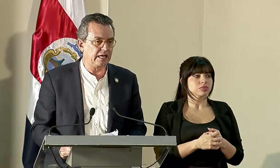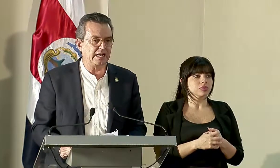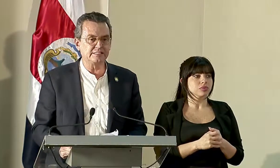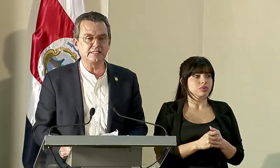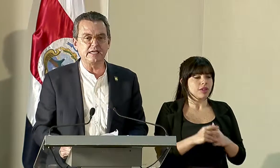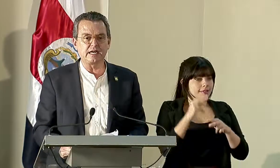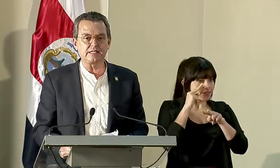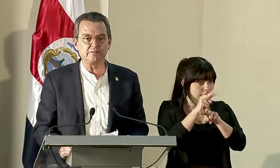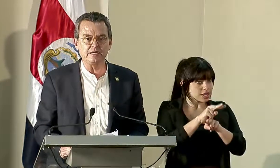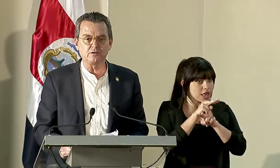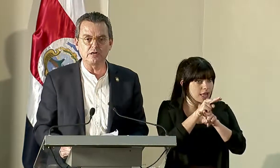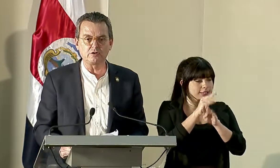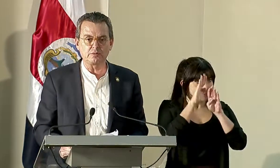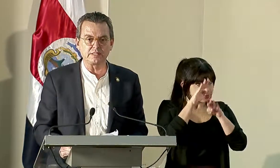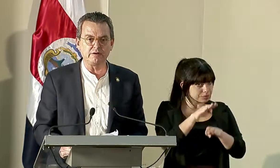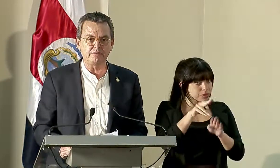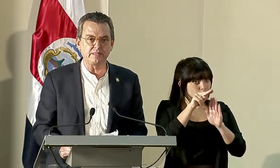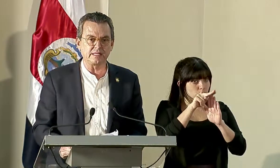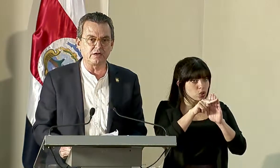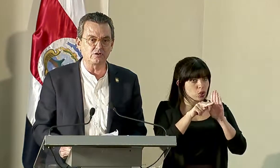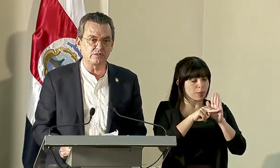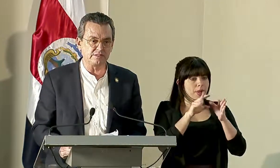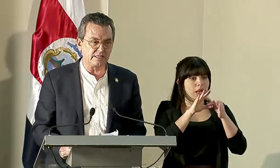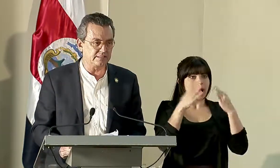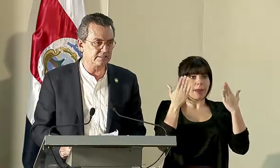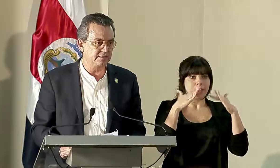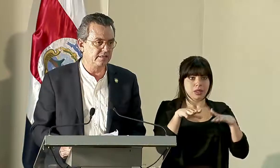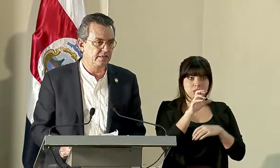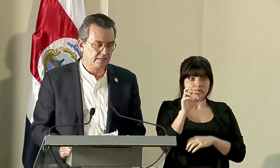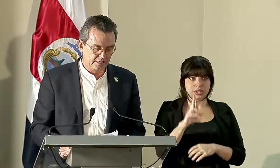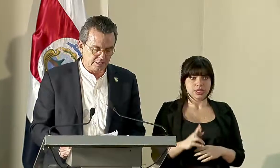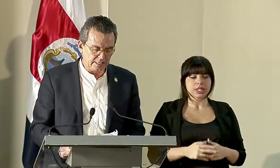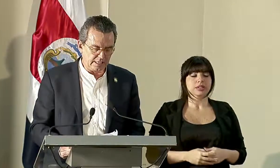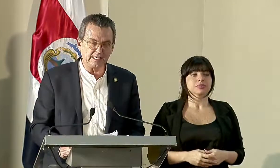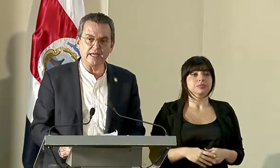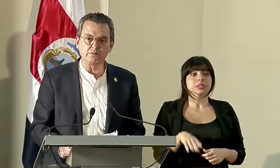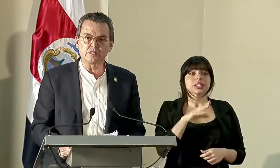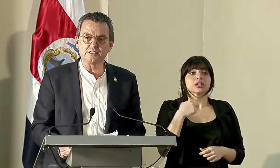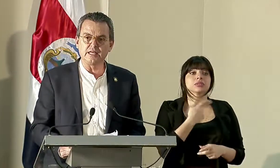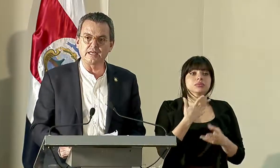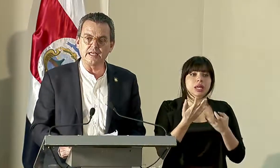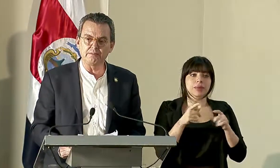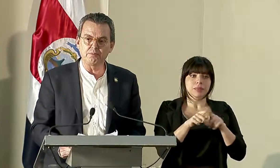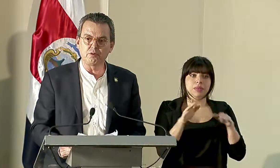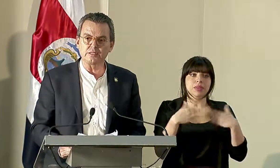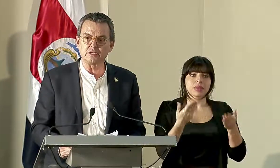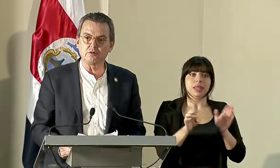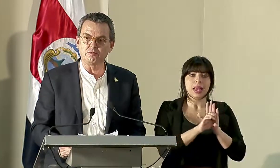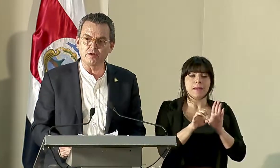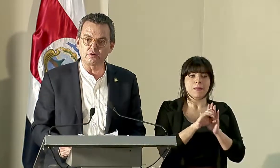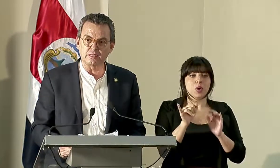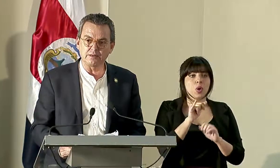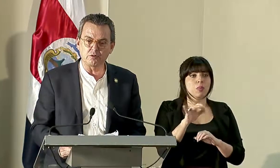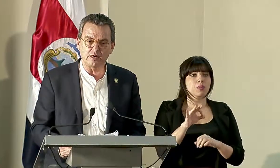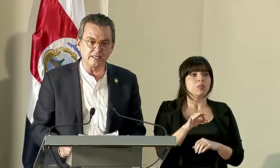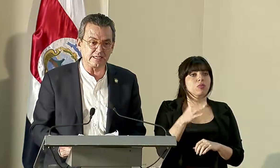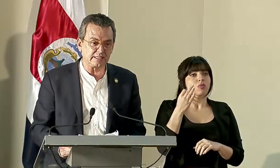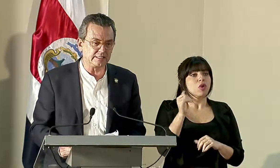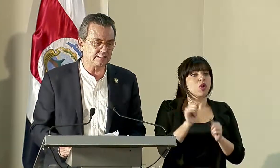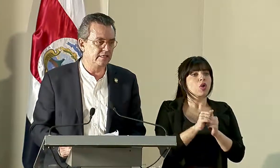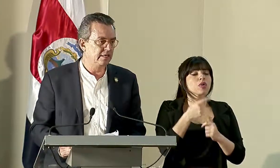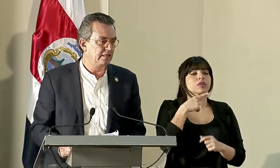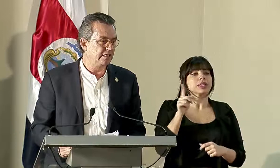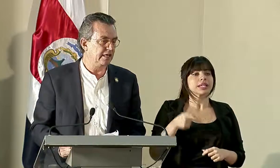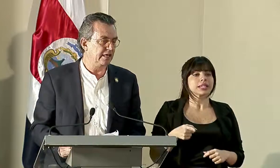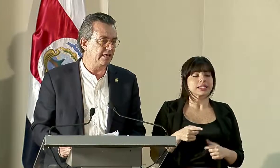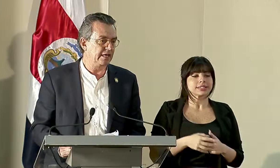la vigilancia y el acatamiento de la normativa ambiental costarricense, y queremos así dar ejemplo, así como fue también con la